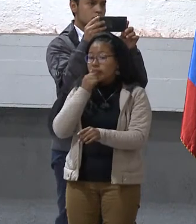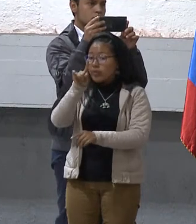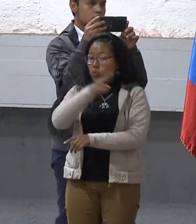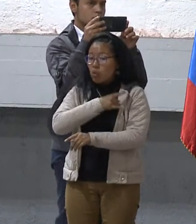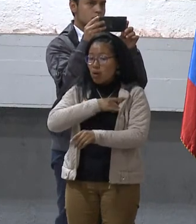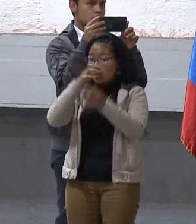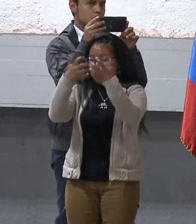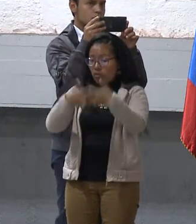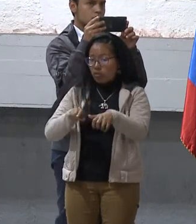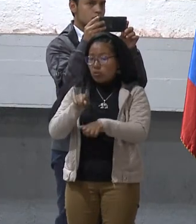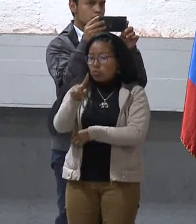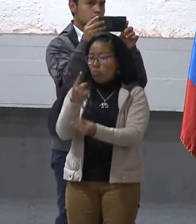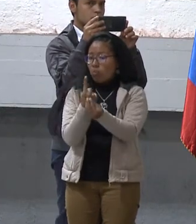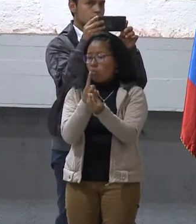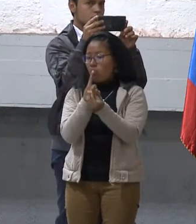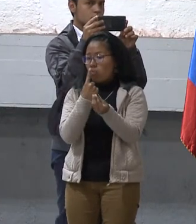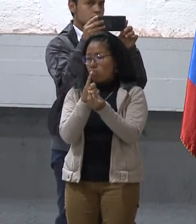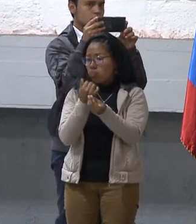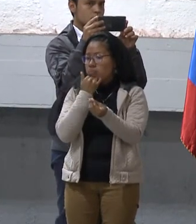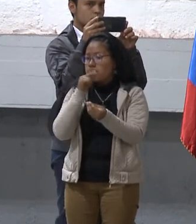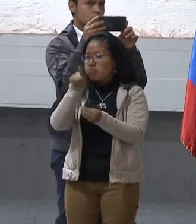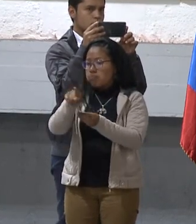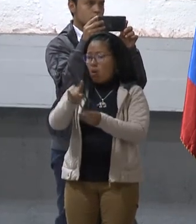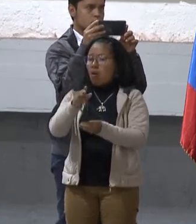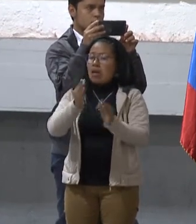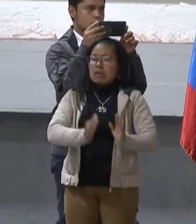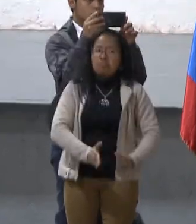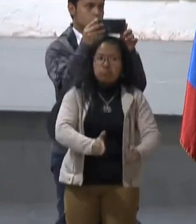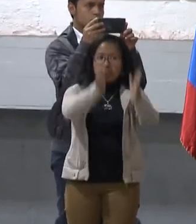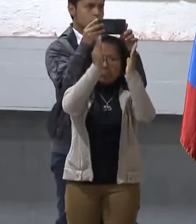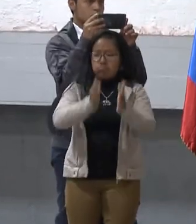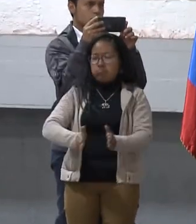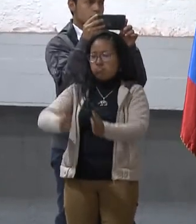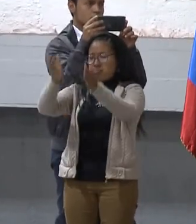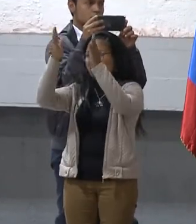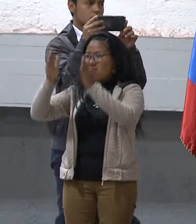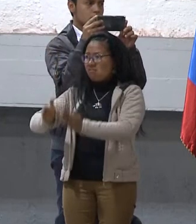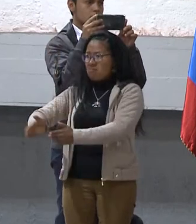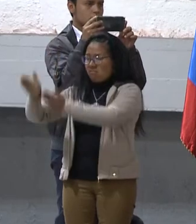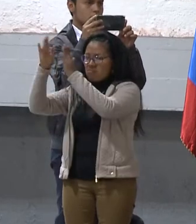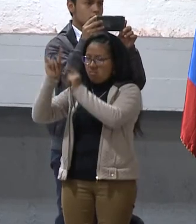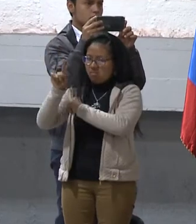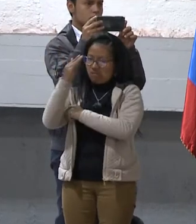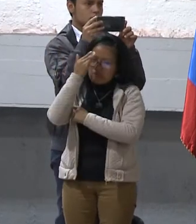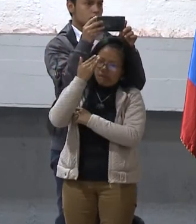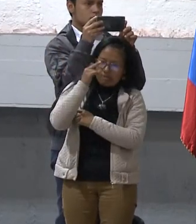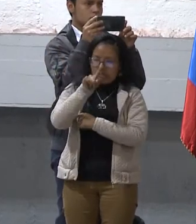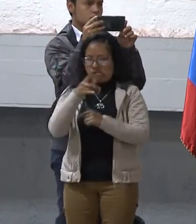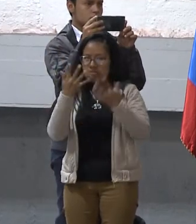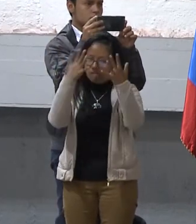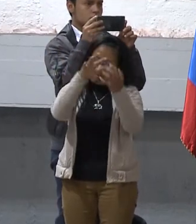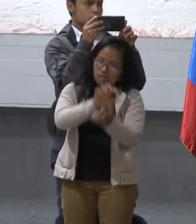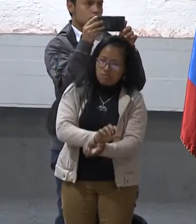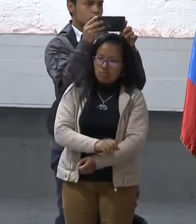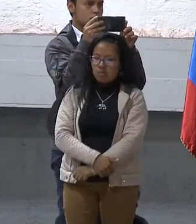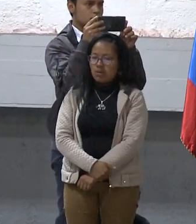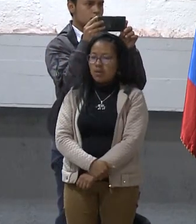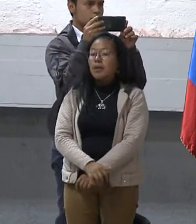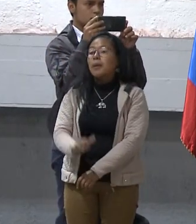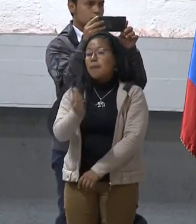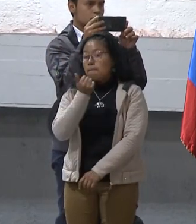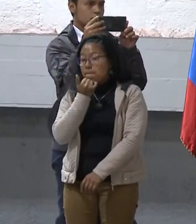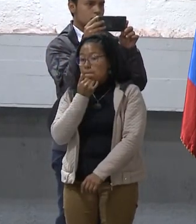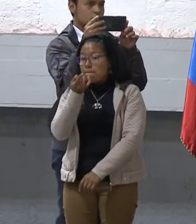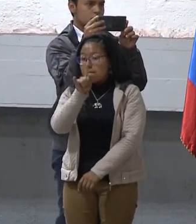política que nuestros edificios y sedes estén deteriorados que la universidad pedagógica nacional no